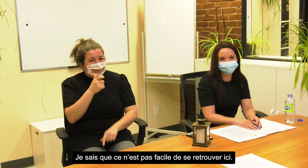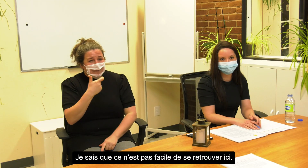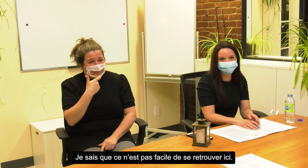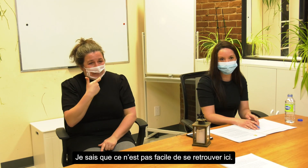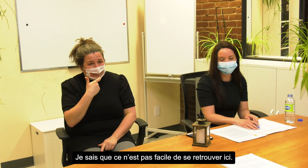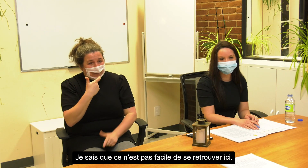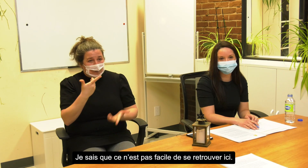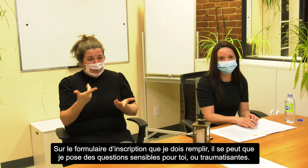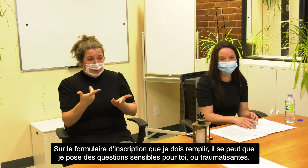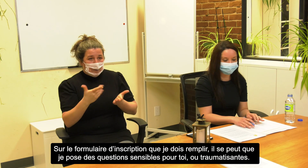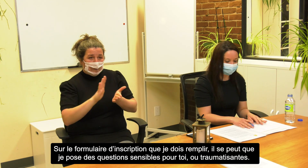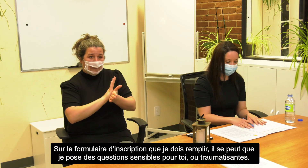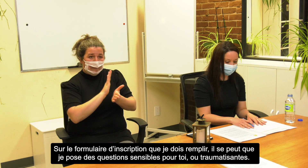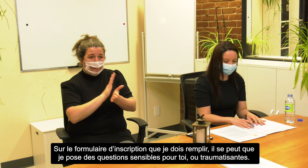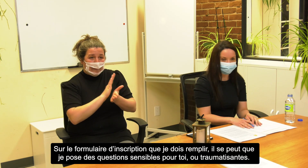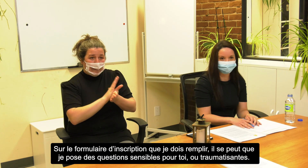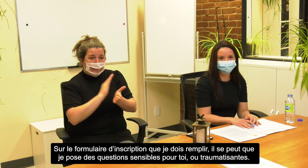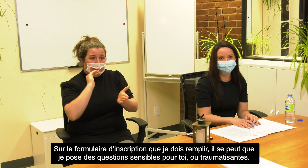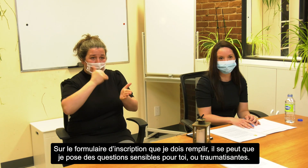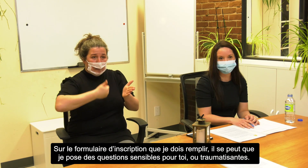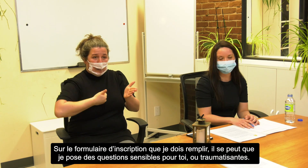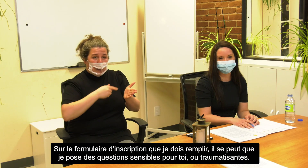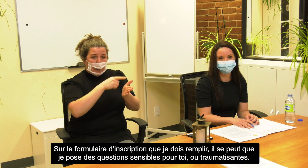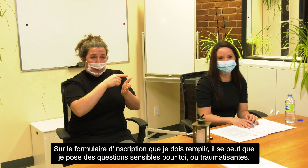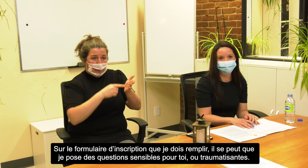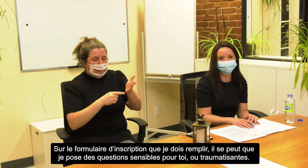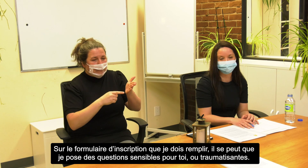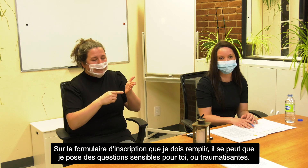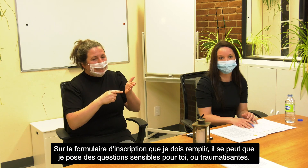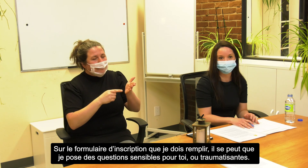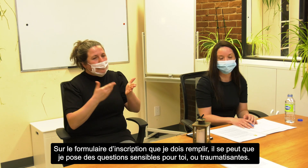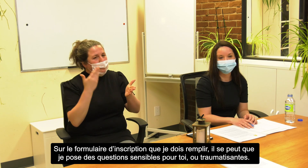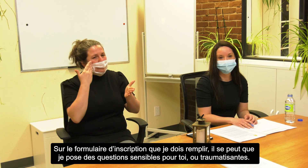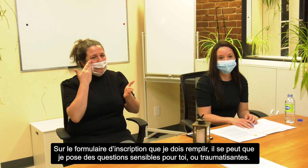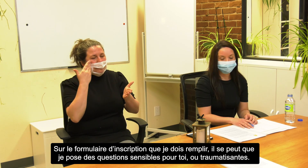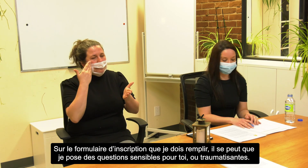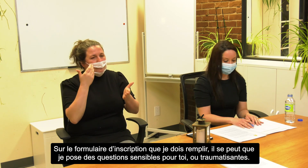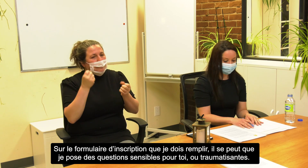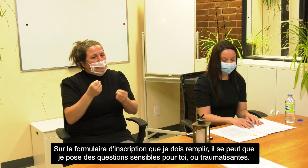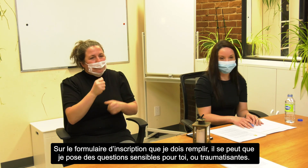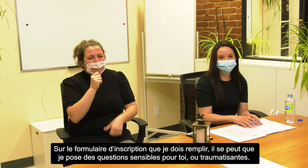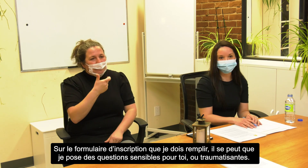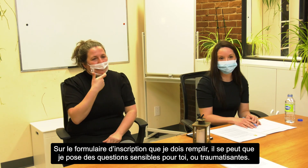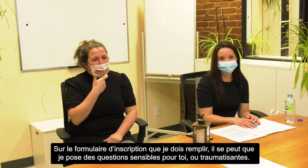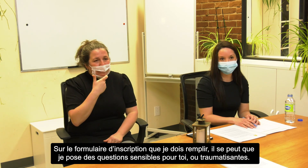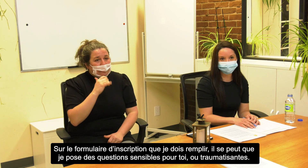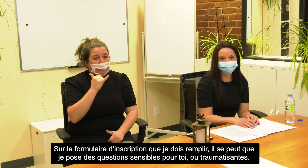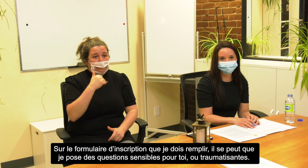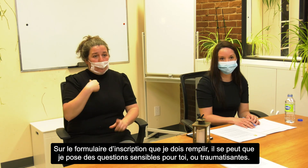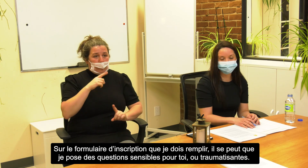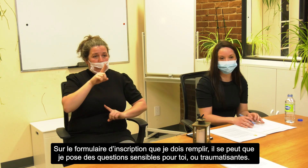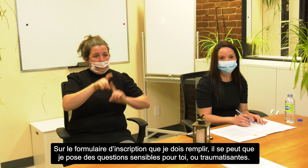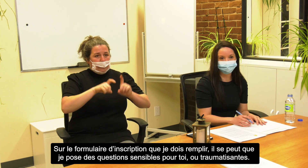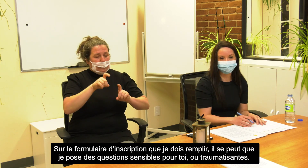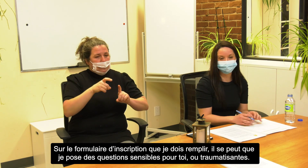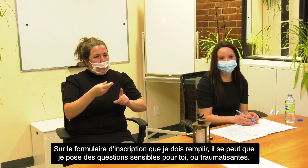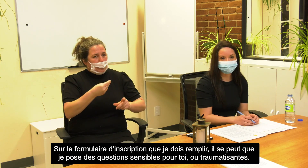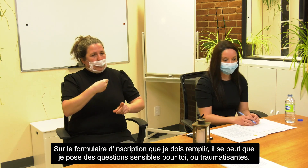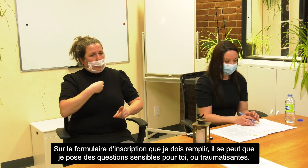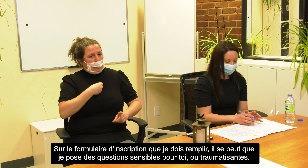non plus. Puis si jamais je pose des questions pour toi qui sont pas faciles non plus ou